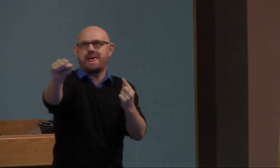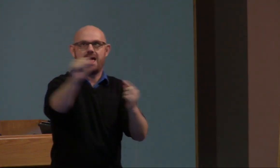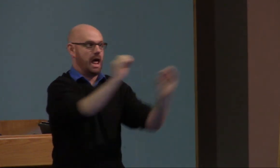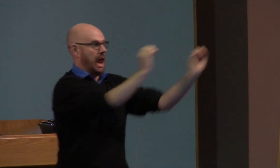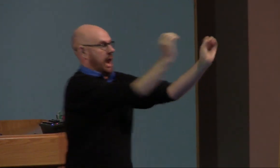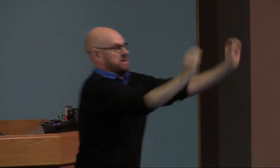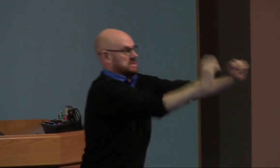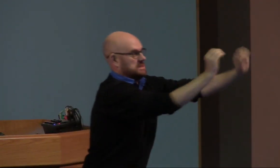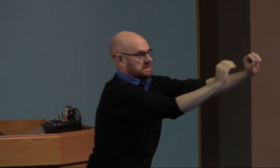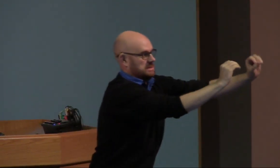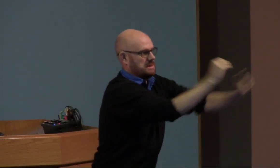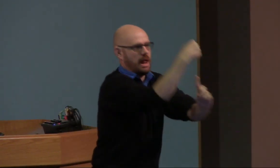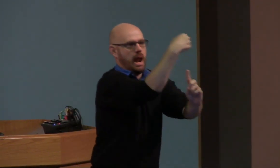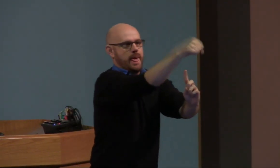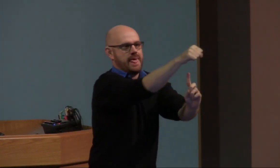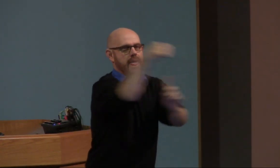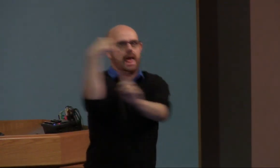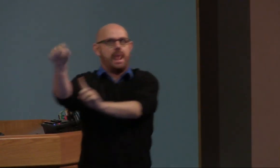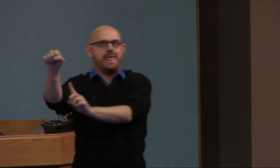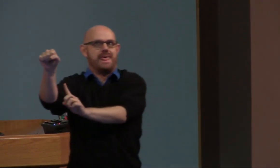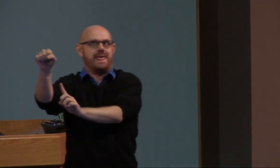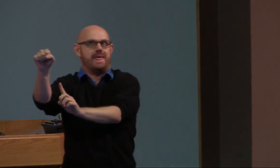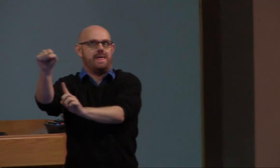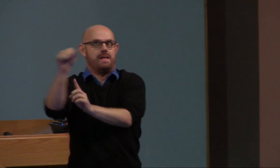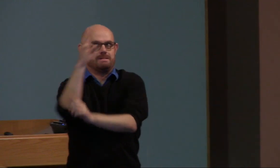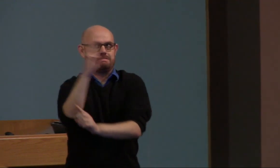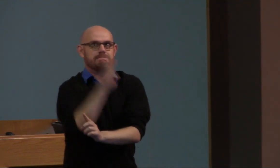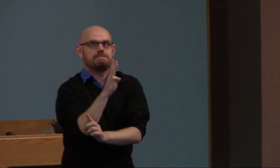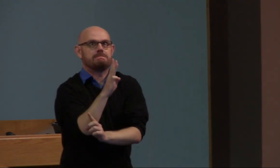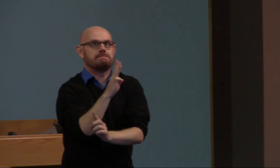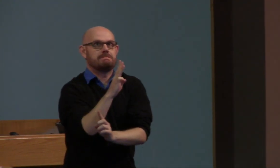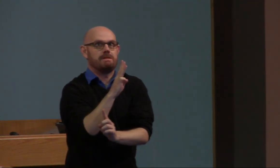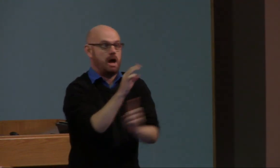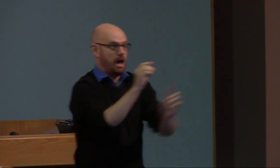nie, niks en nie,